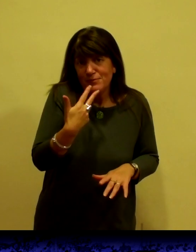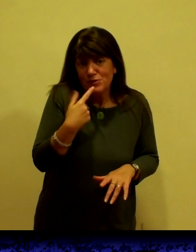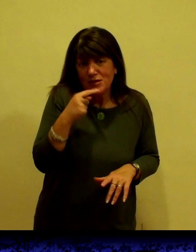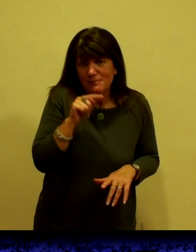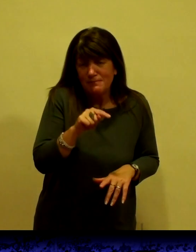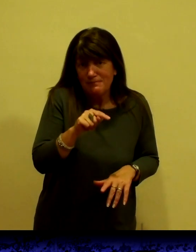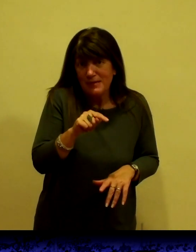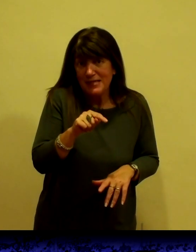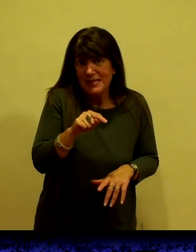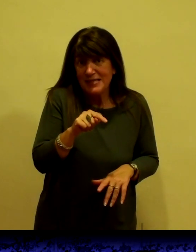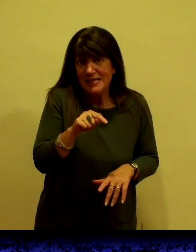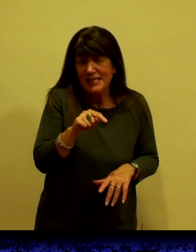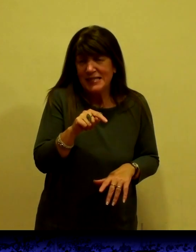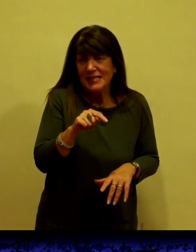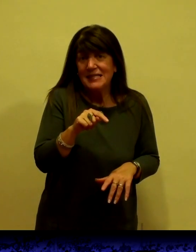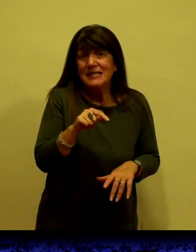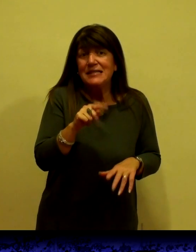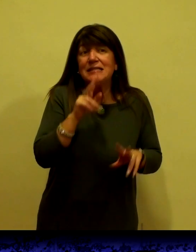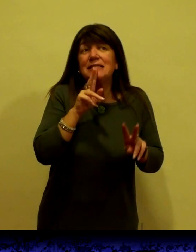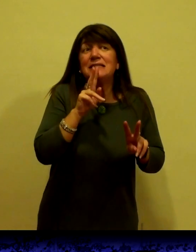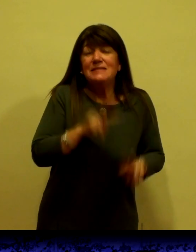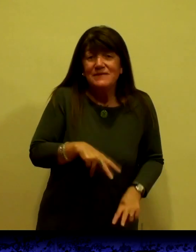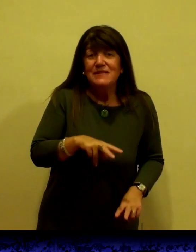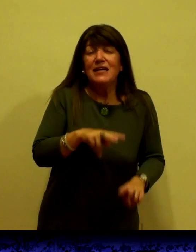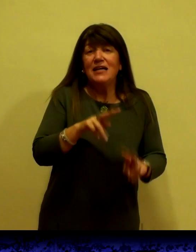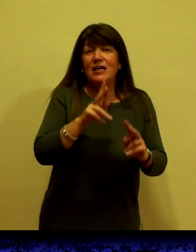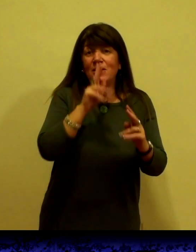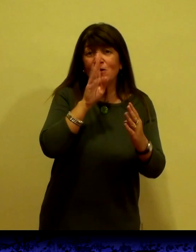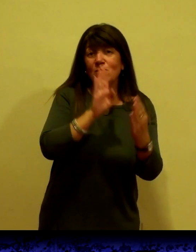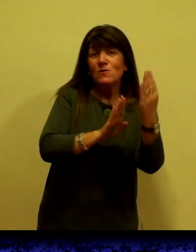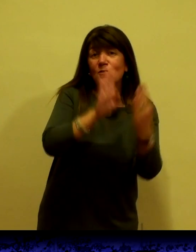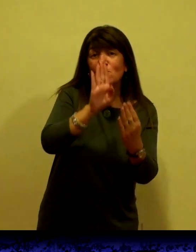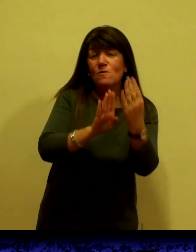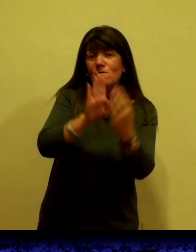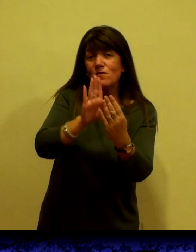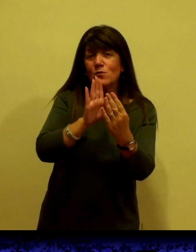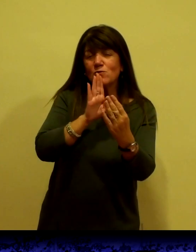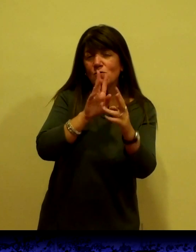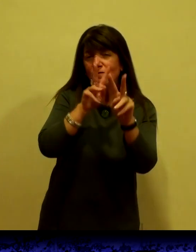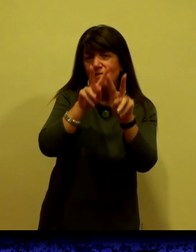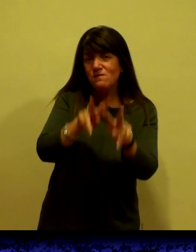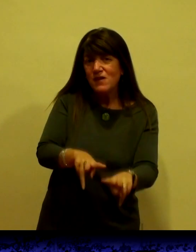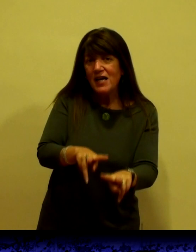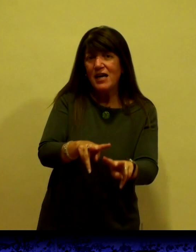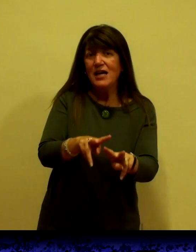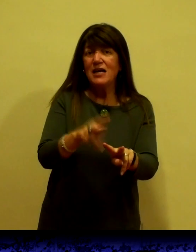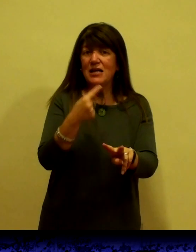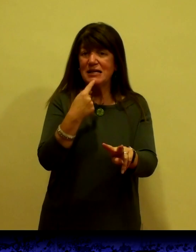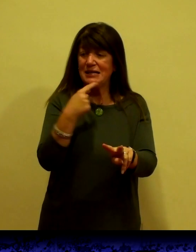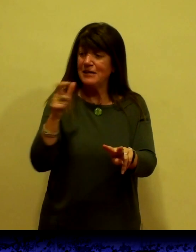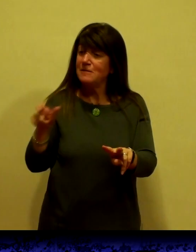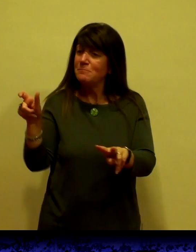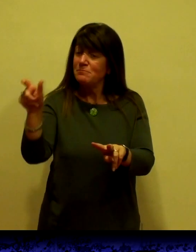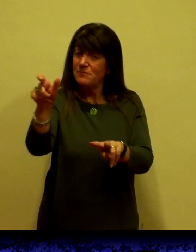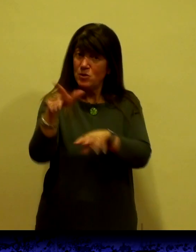proprio la tavola rotonda. Sì, uh-huh. Che sia un confronto reale tra esperti,